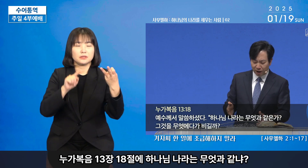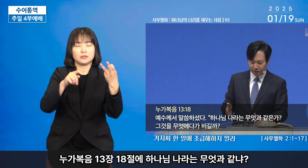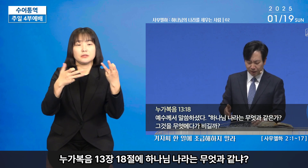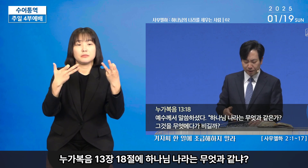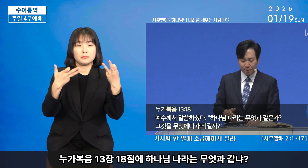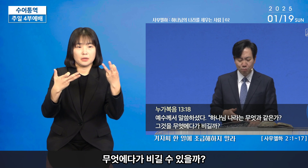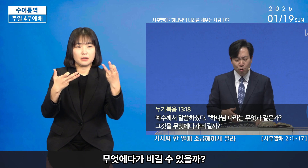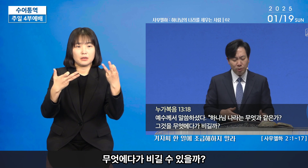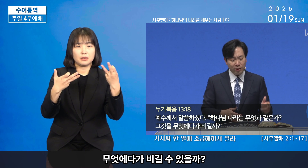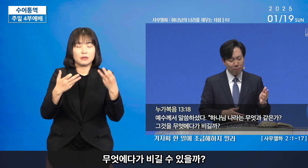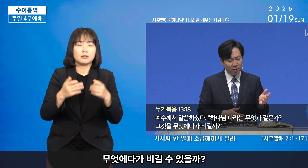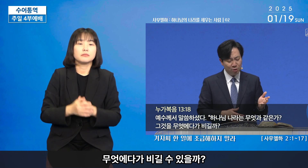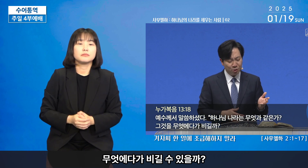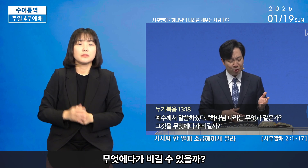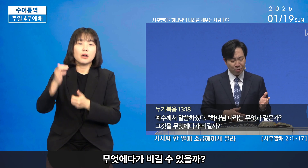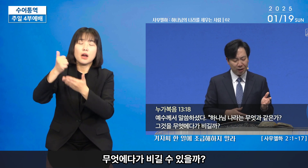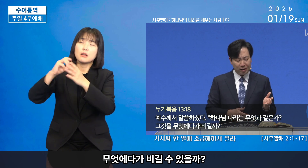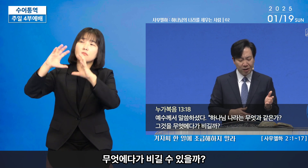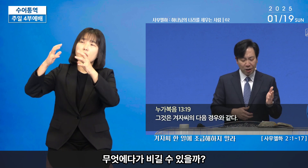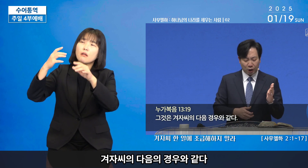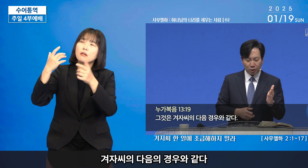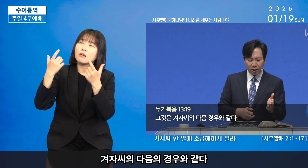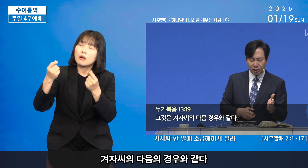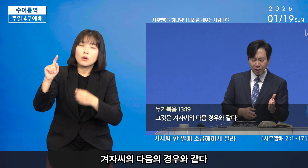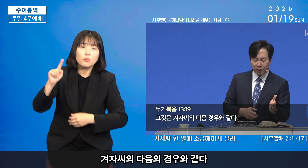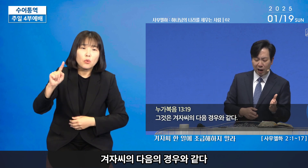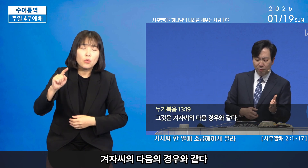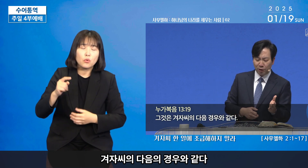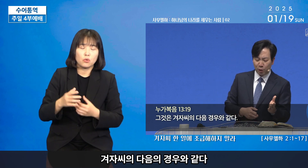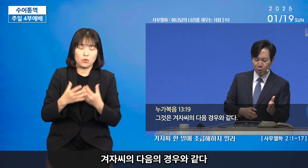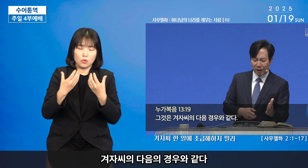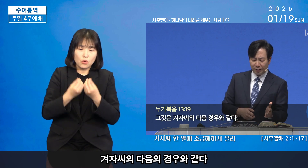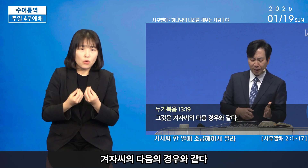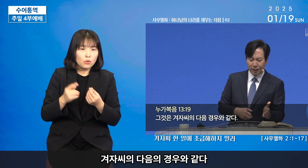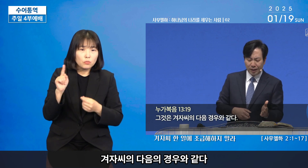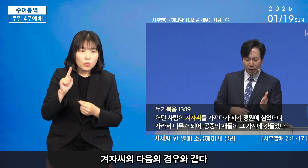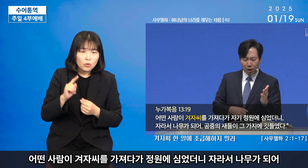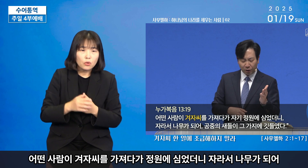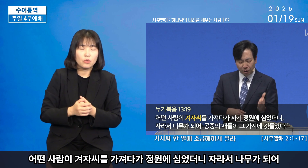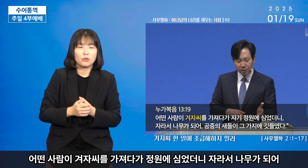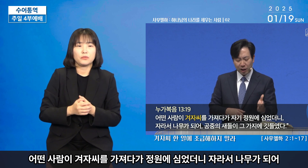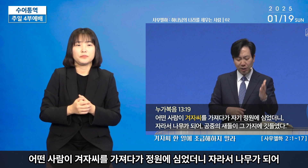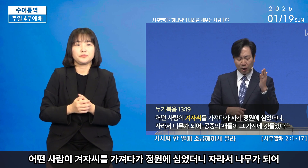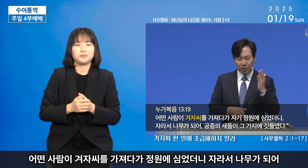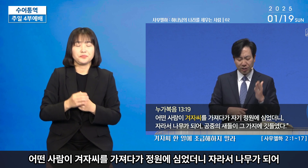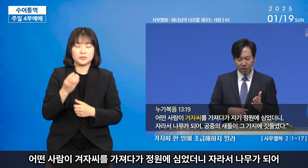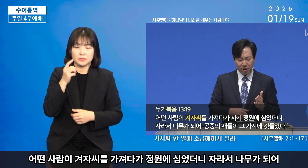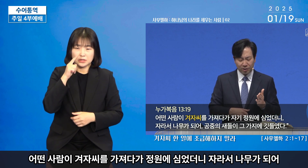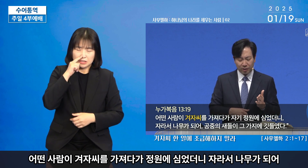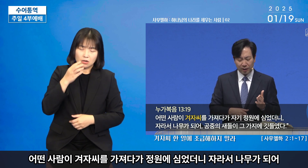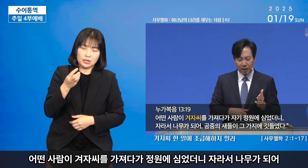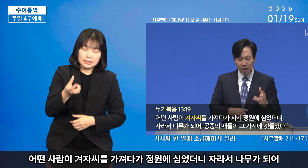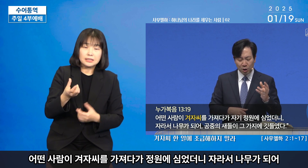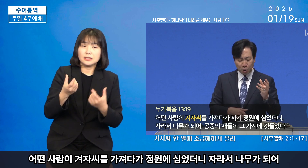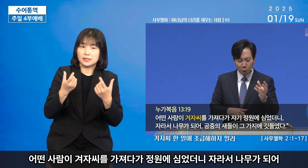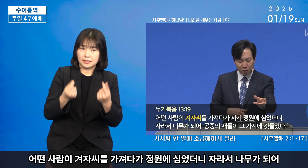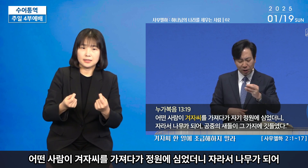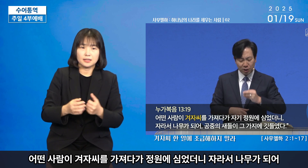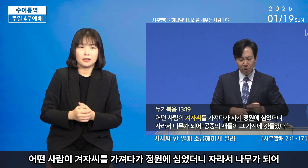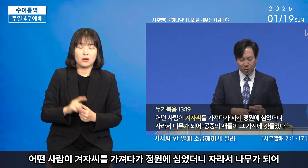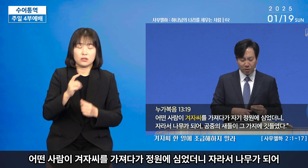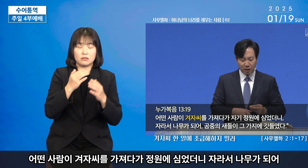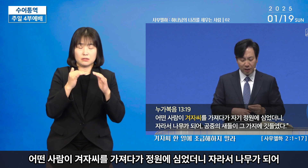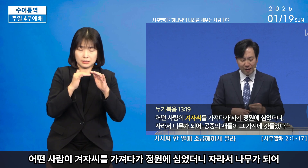무엇과 같냐? 무엇에다가 비길 수 있을까? 겨자씨의 다음의 경우와 같다. 어떤 사람이 겨자씨를 가져다가